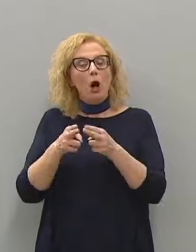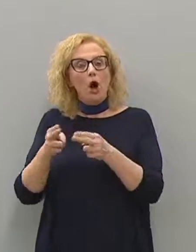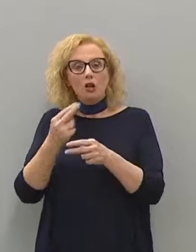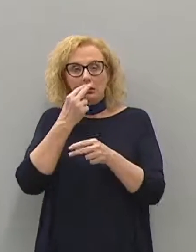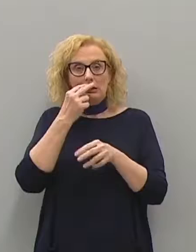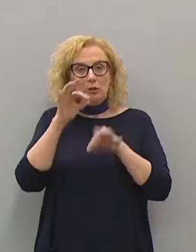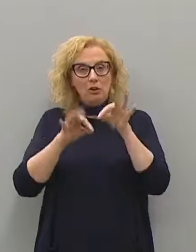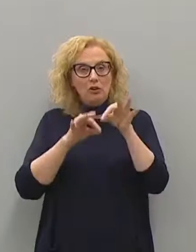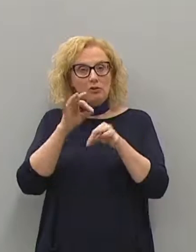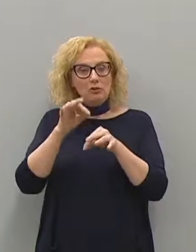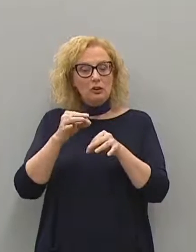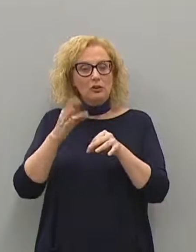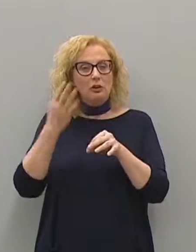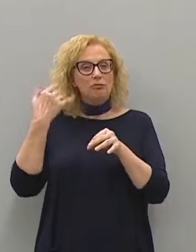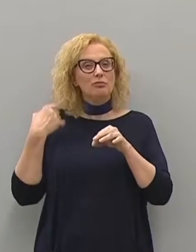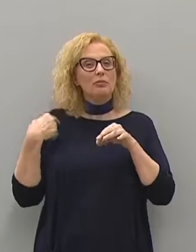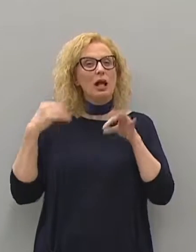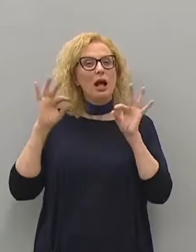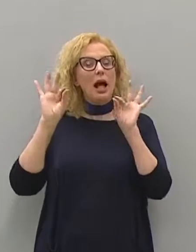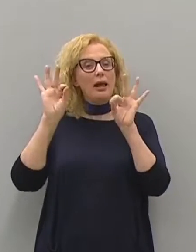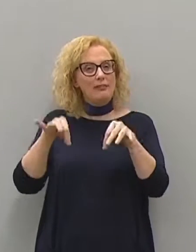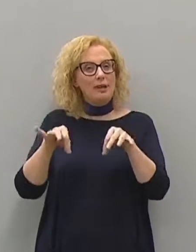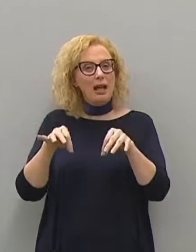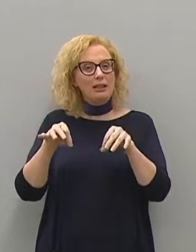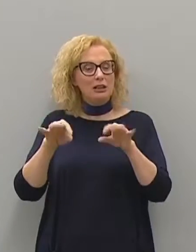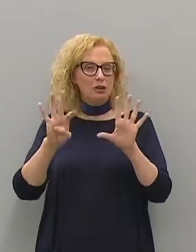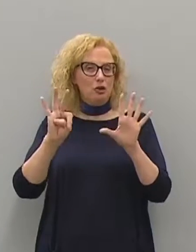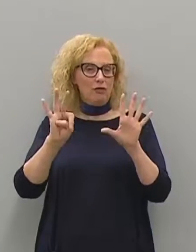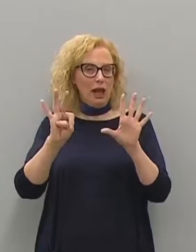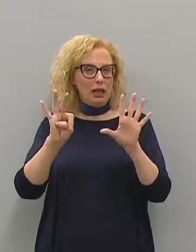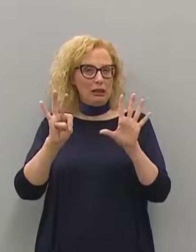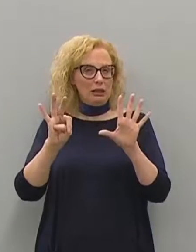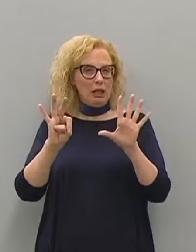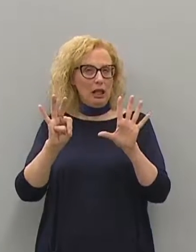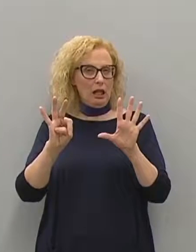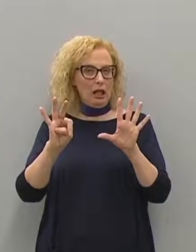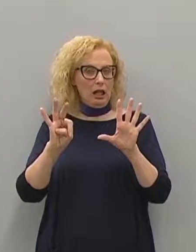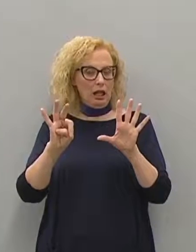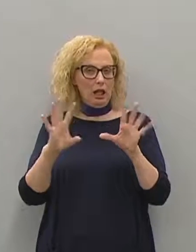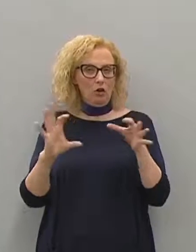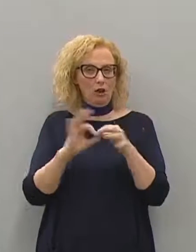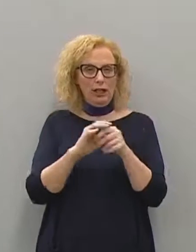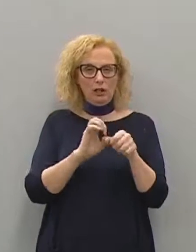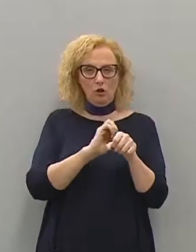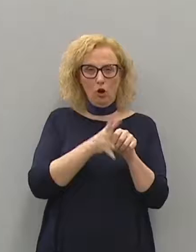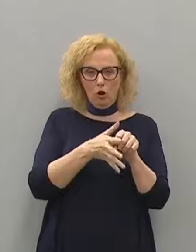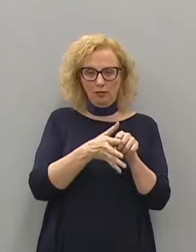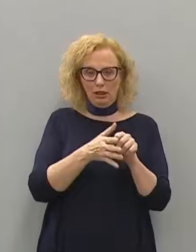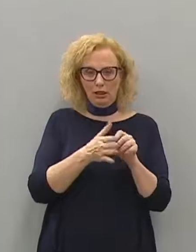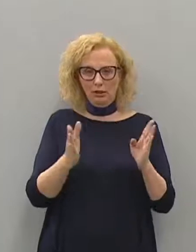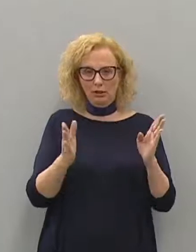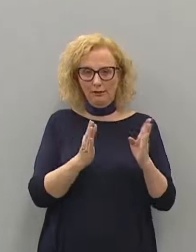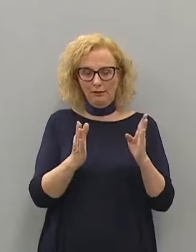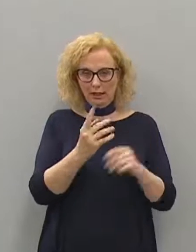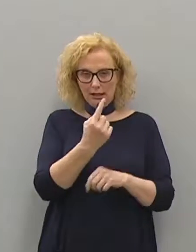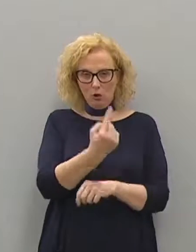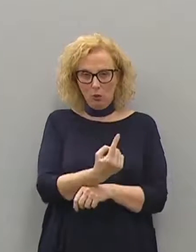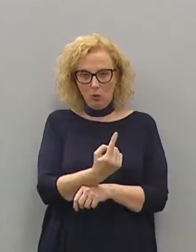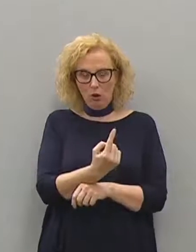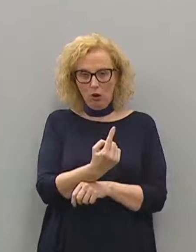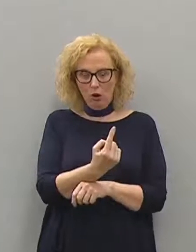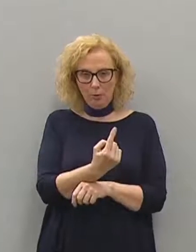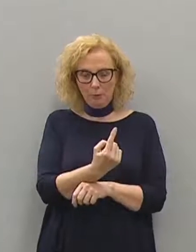eravamo arrivati a 90 perkovic nella nel covip nella prima